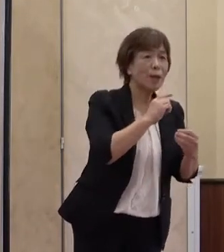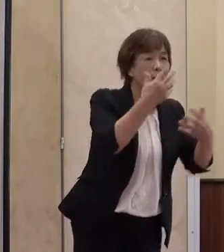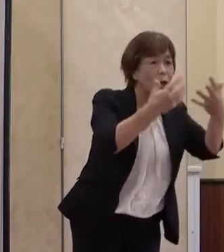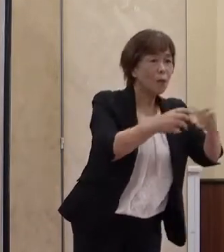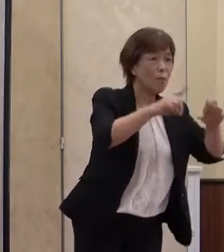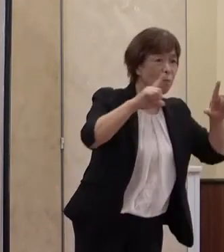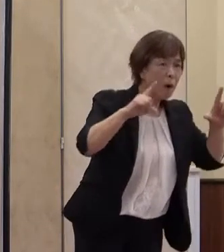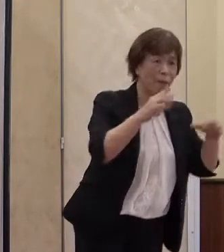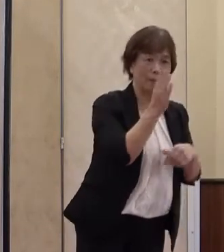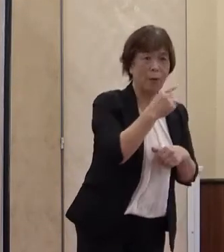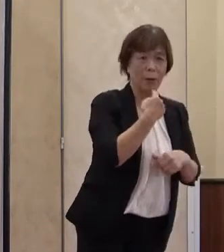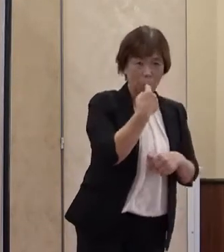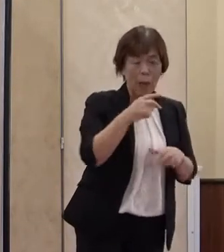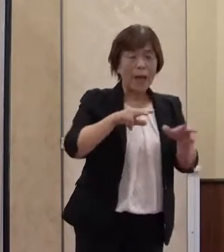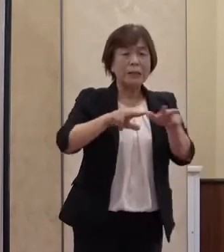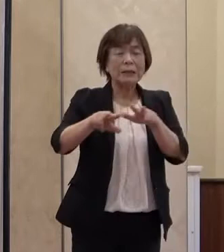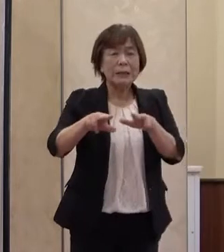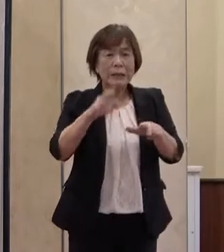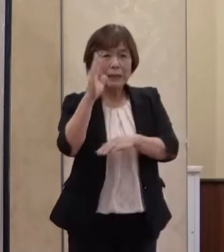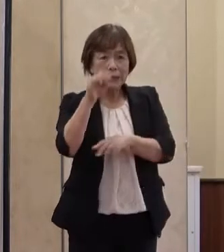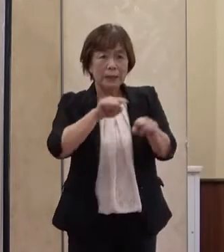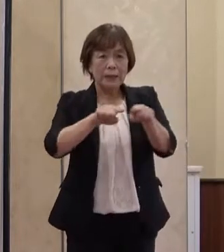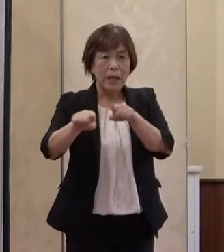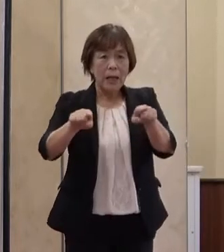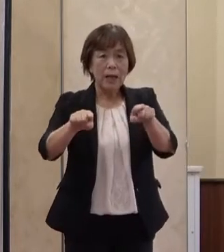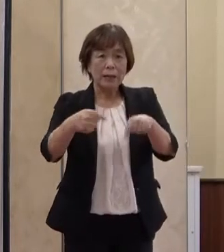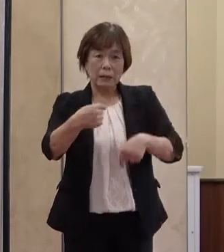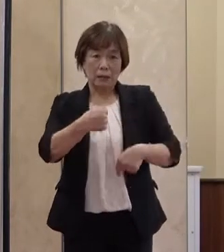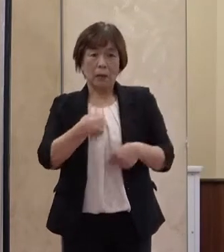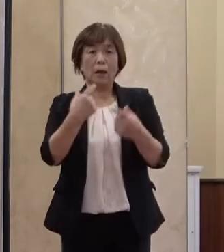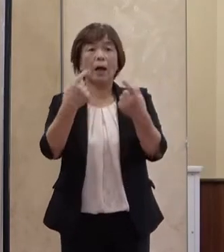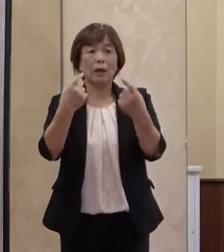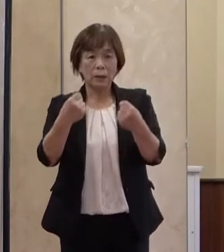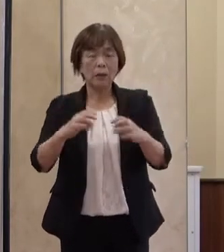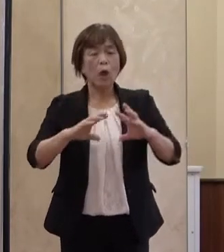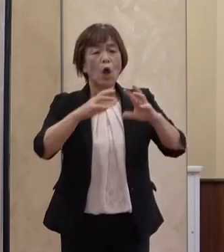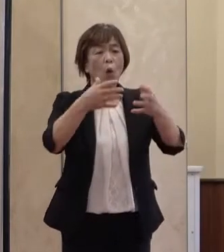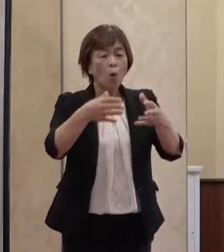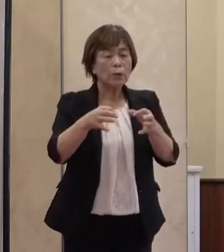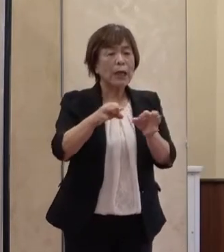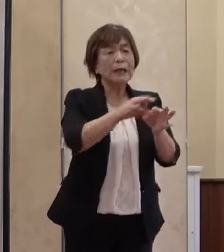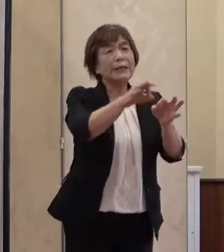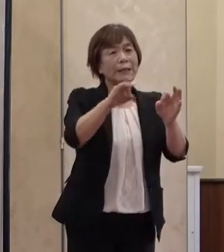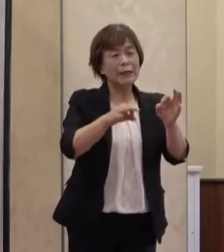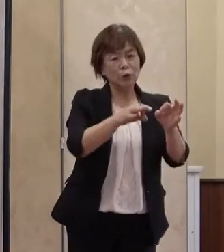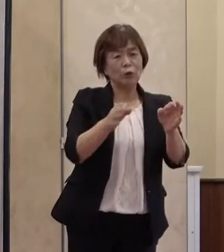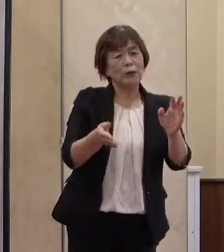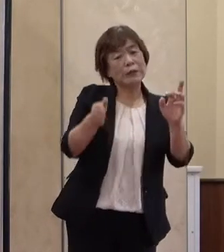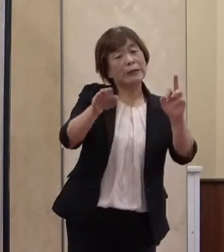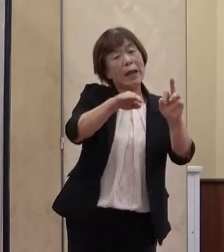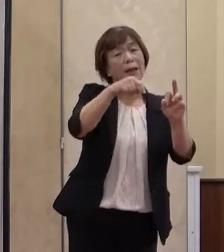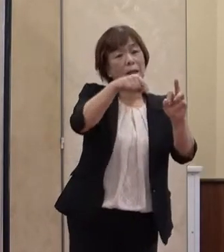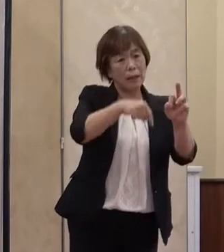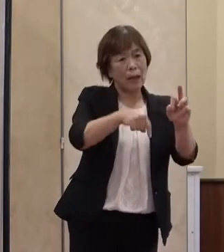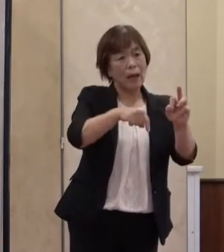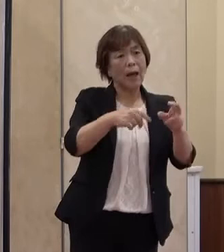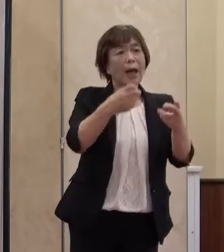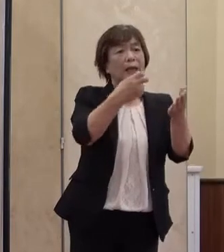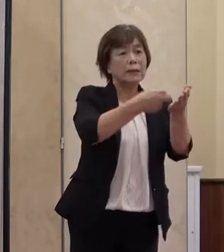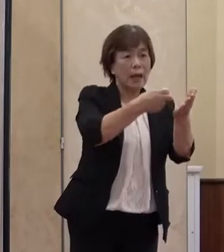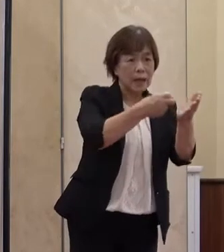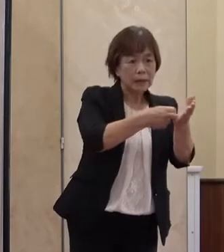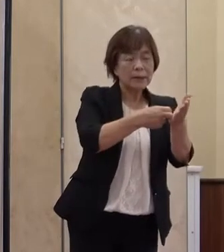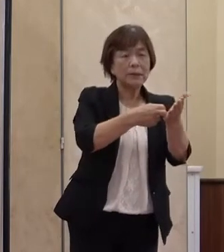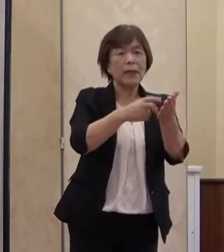なきゃいけません。じゃあ実行するときに何がいるかっていうと、国際金融センターについては特にやっぱり僕は税制とビザ、そして政治の安定